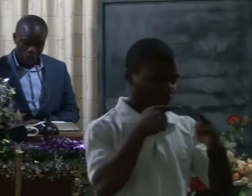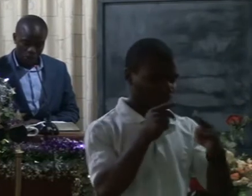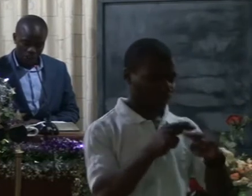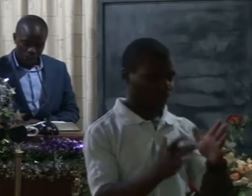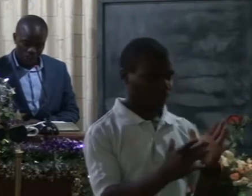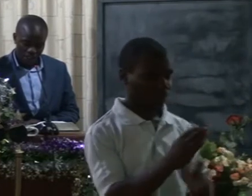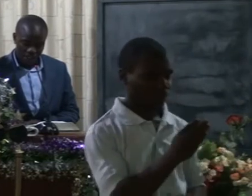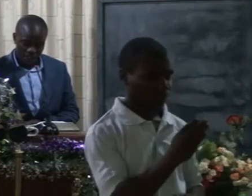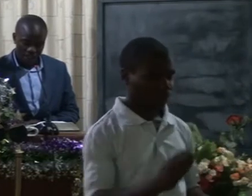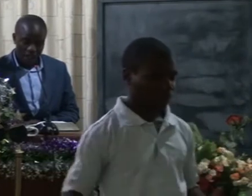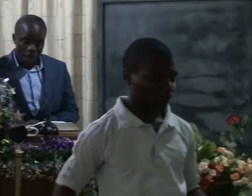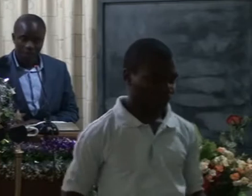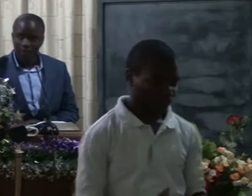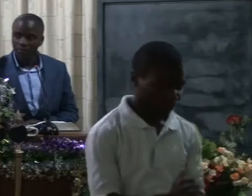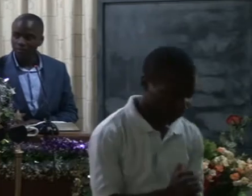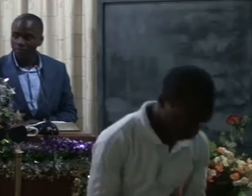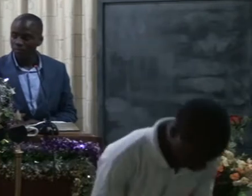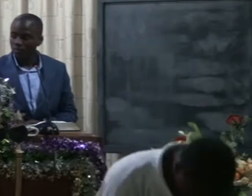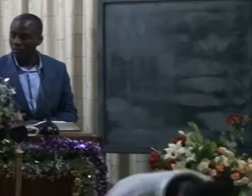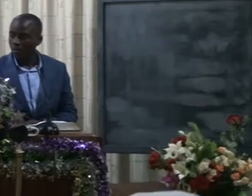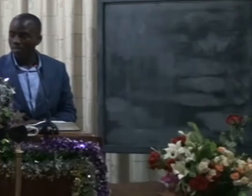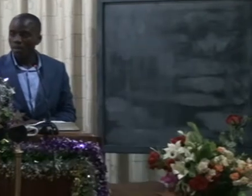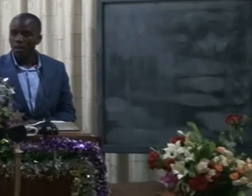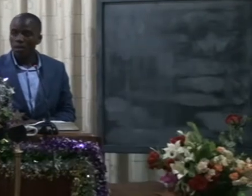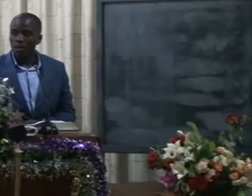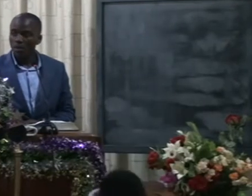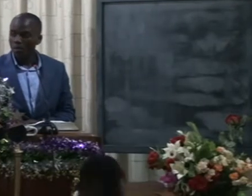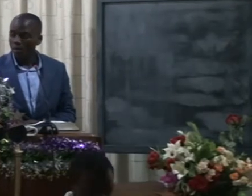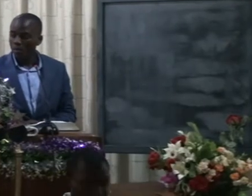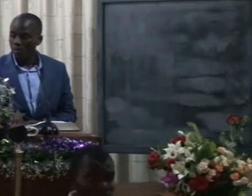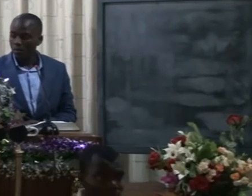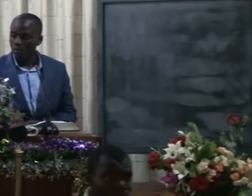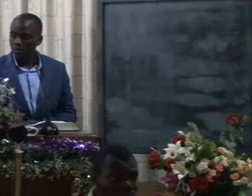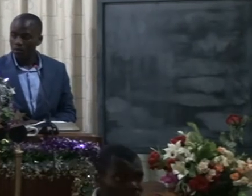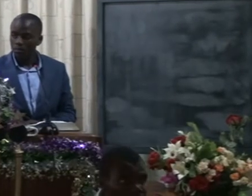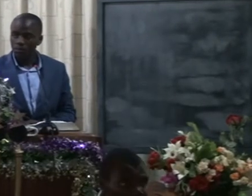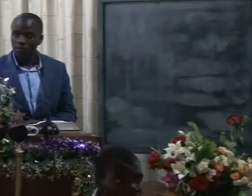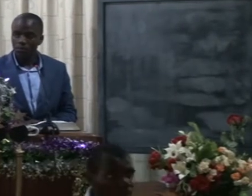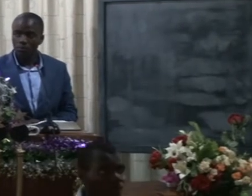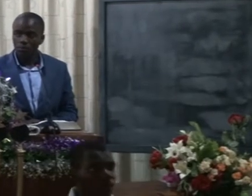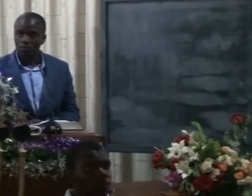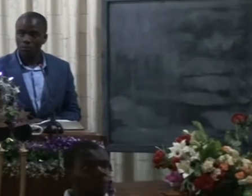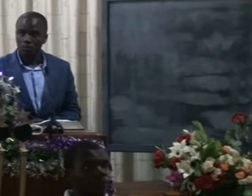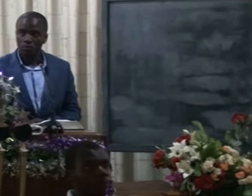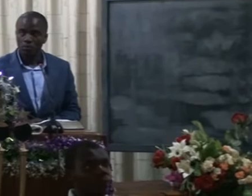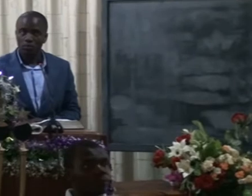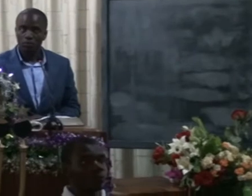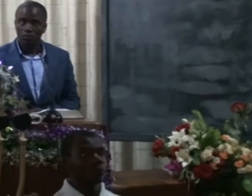Yesu au nom de Jésus-Christ. Amen. Amen.